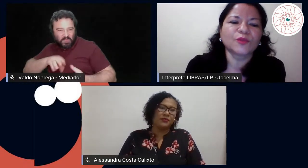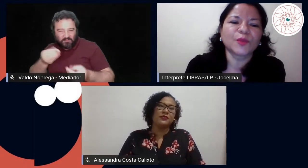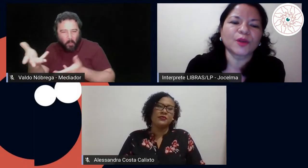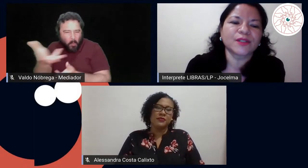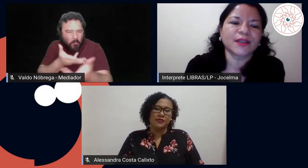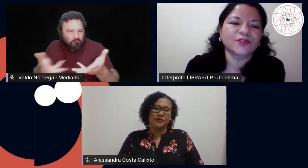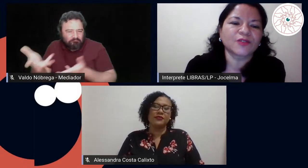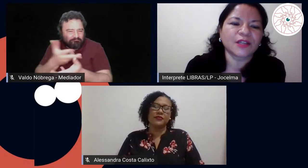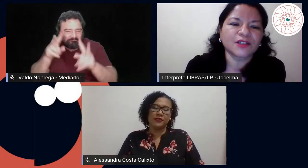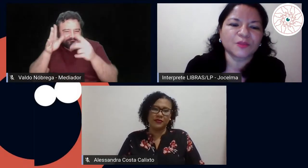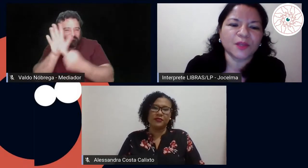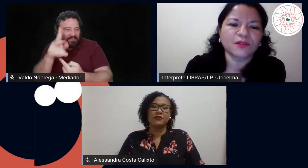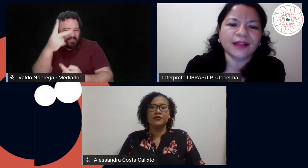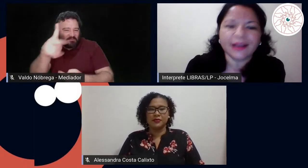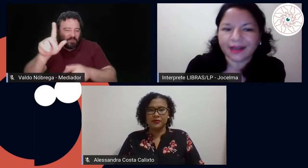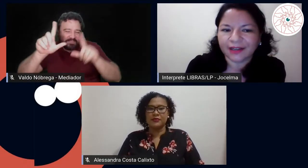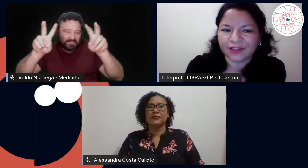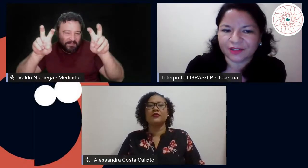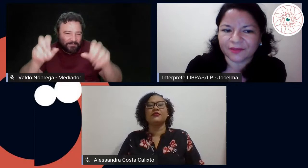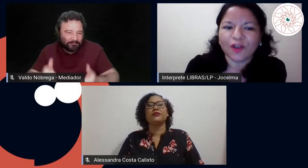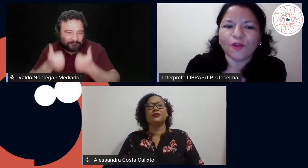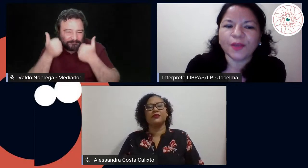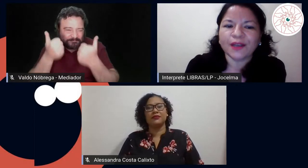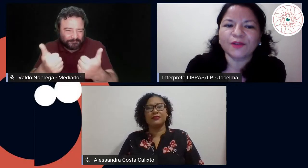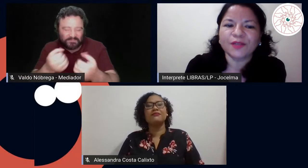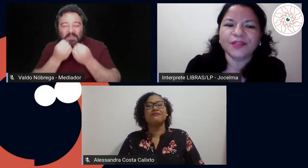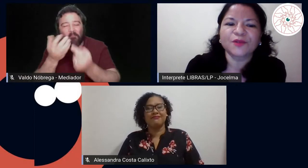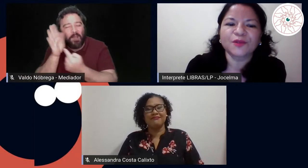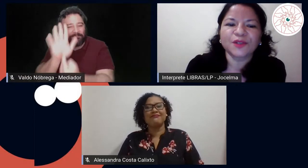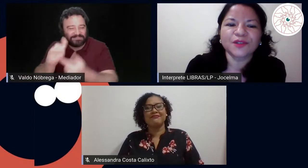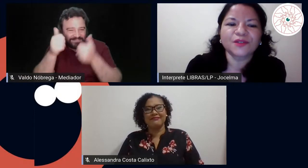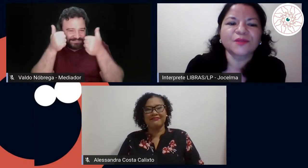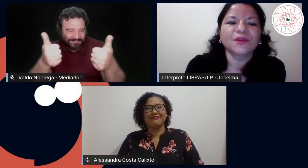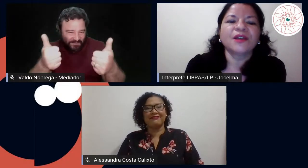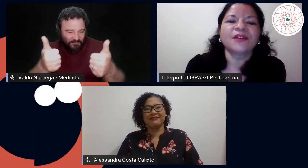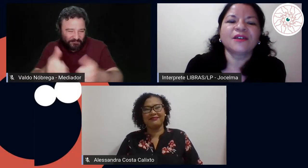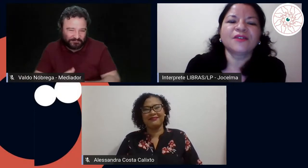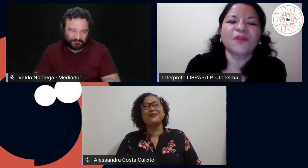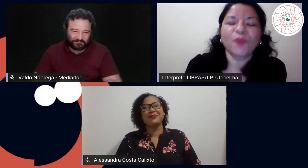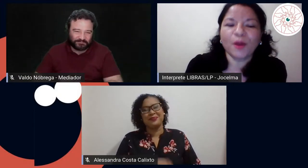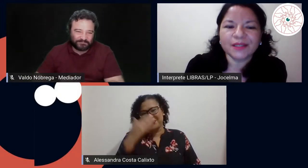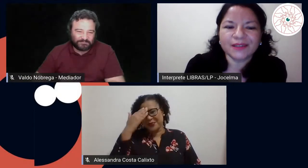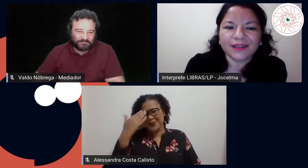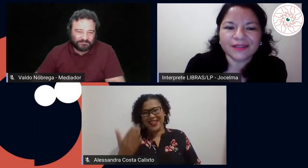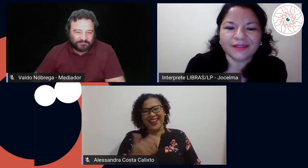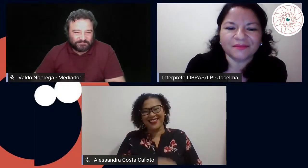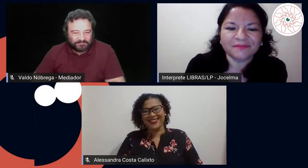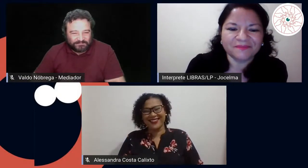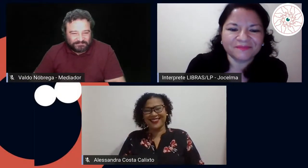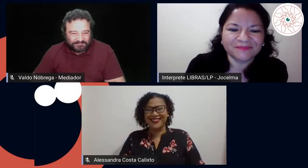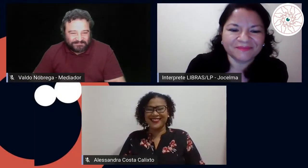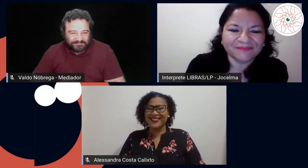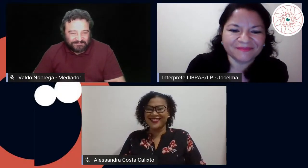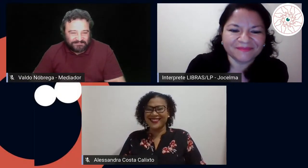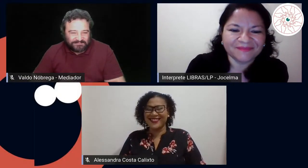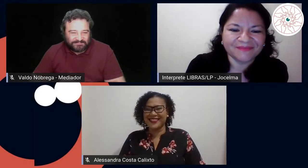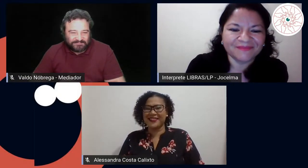surdos no processo de atendimento na creche? Como é que acontece tudo isso? E uma boa